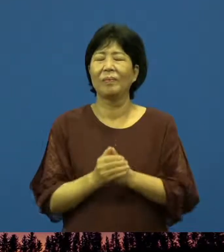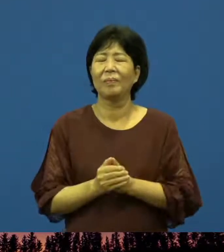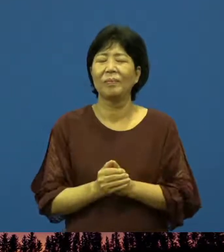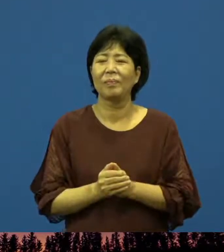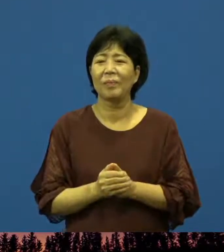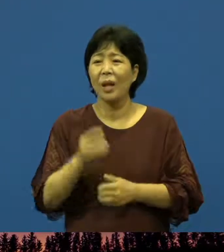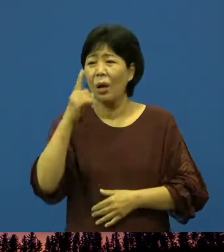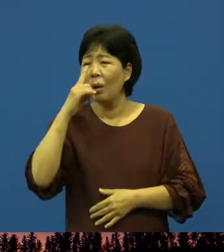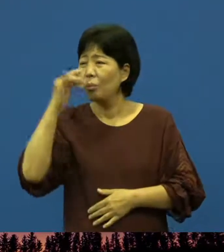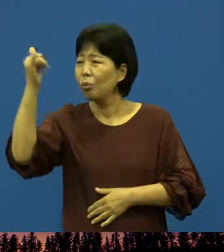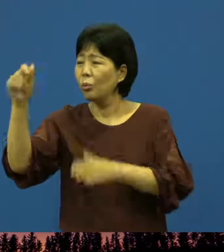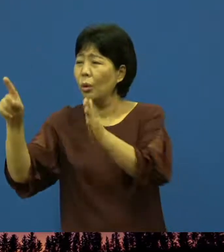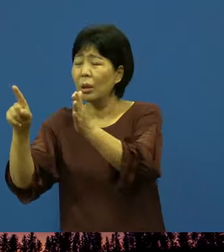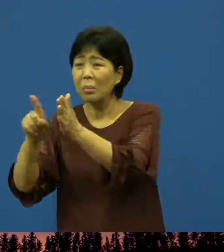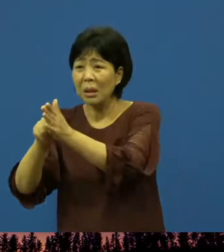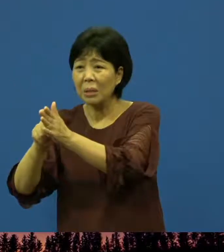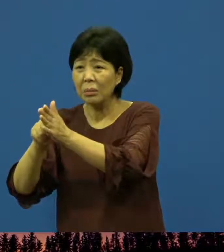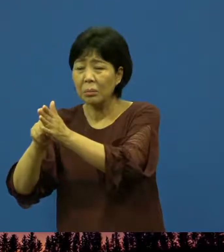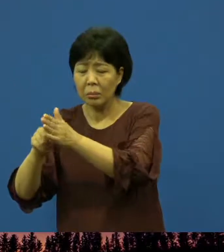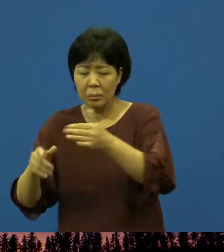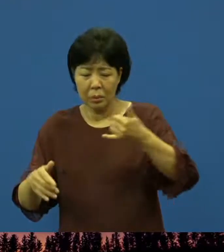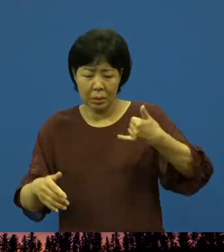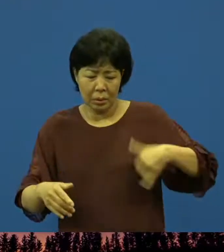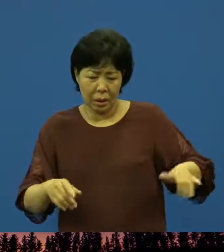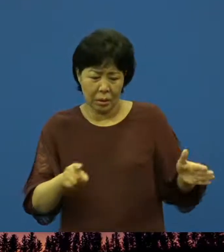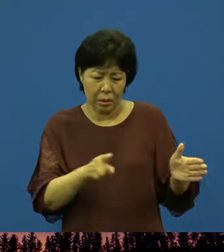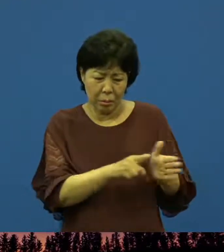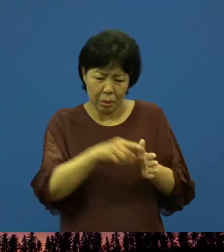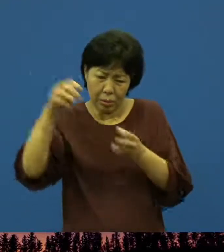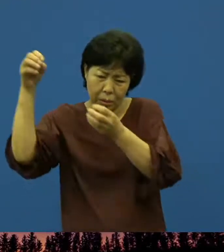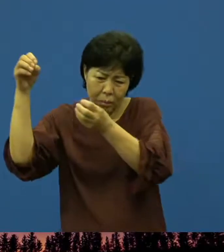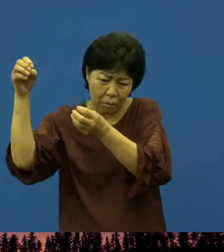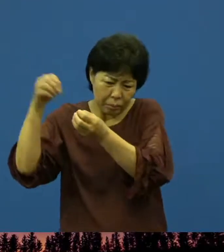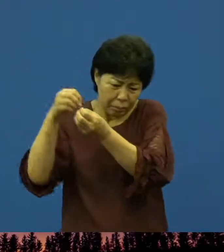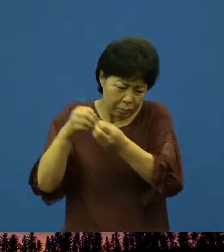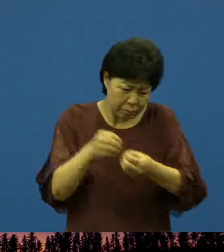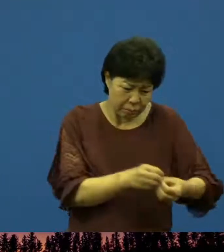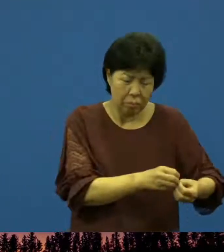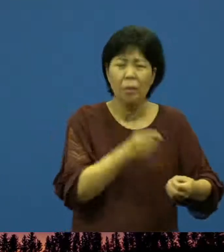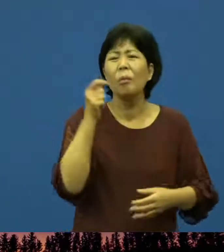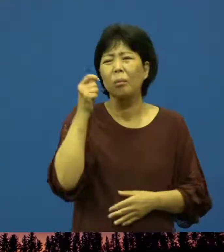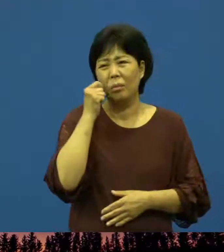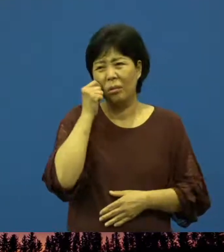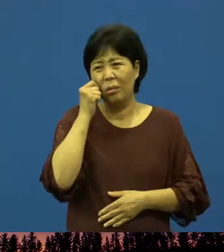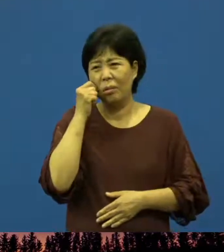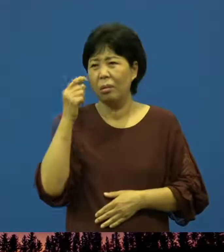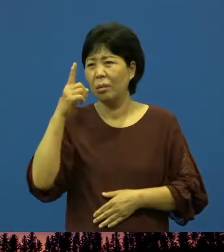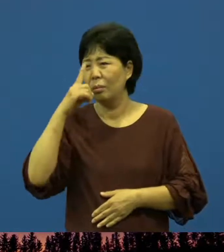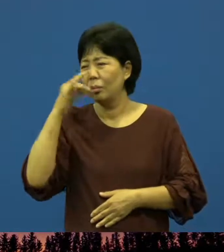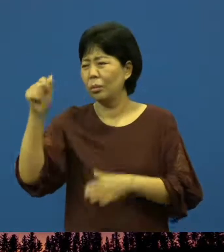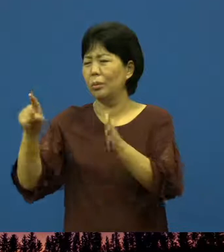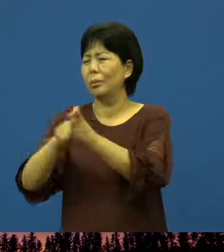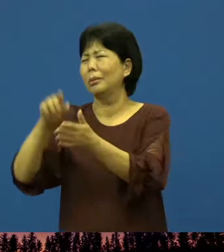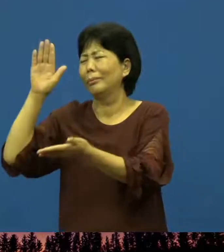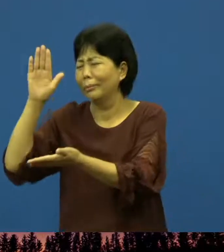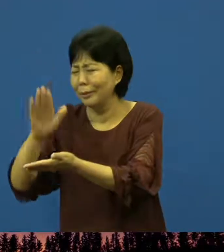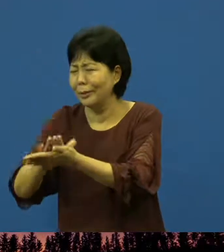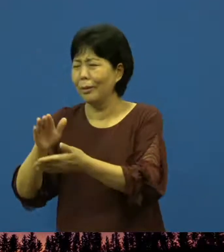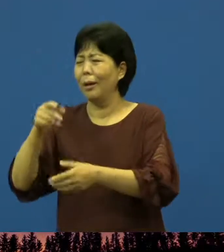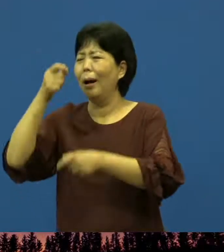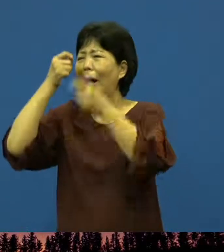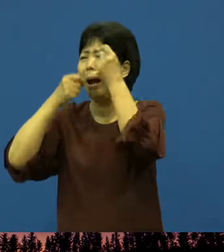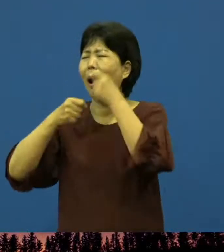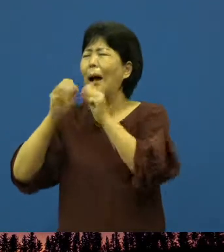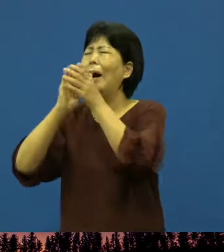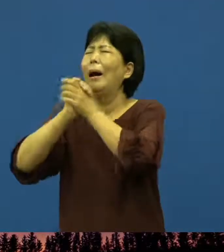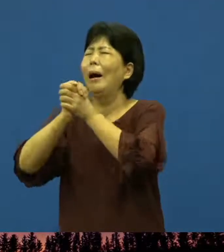그 부모의 신앙에 자녀에게 연결되지 않는 경우가 있다는 것입니다. 부모는 뜨거운 신앙으로 철야하고 눈물로 기도하고 그랬는데